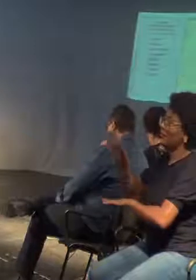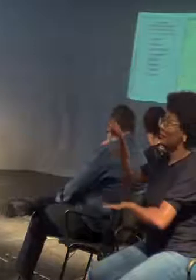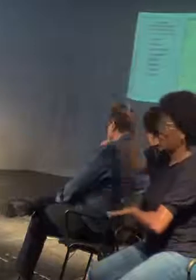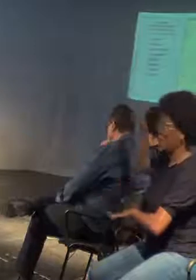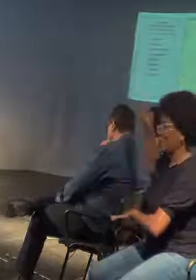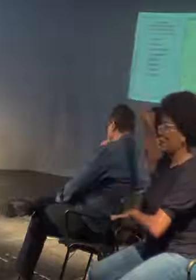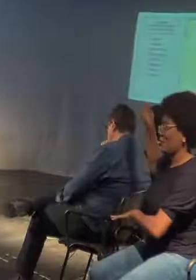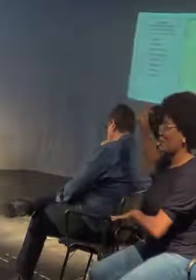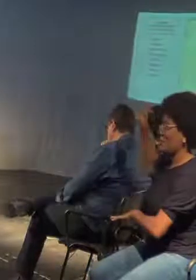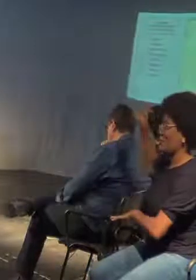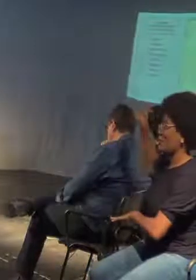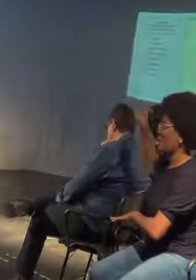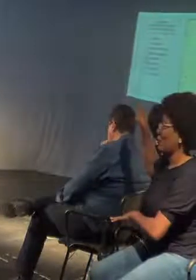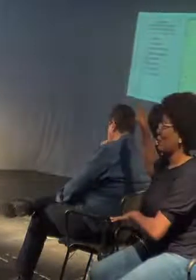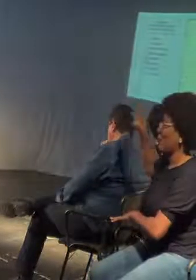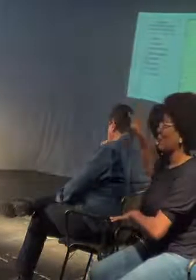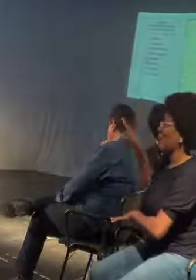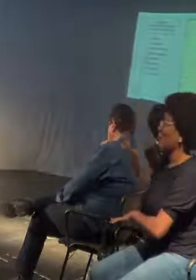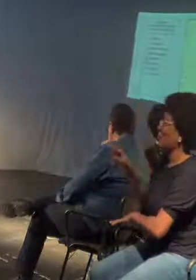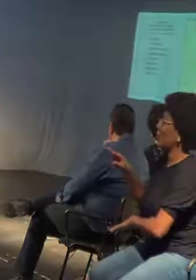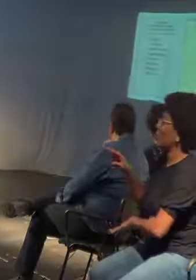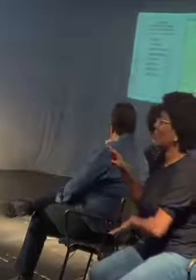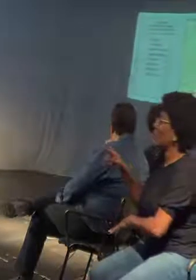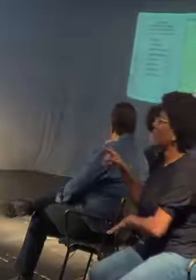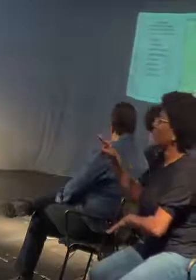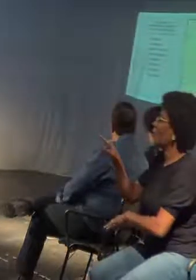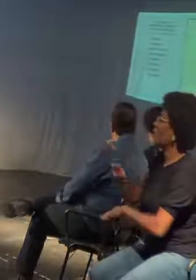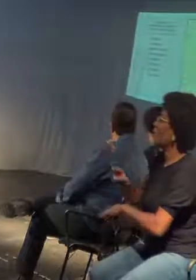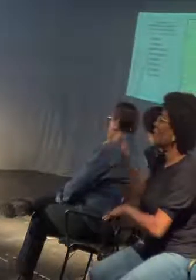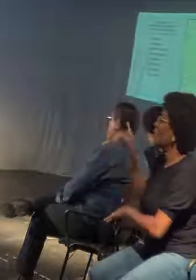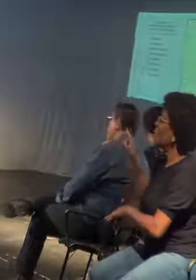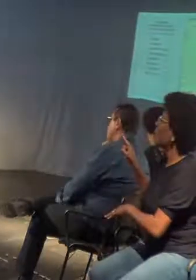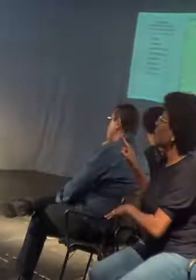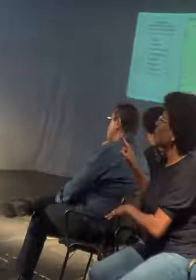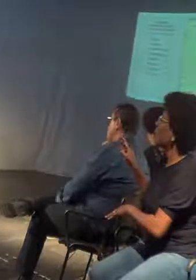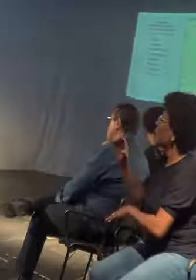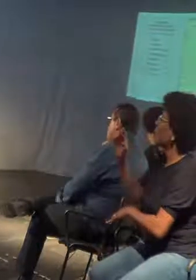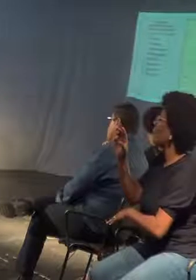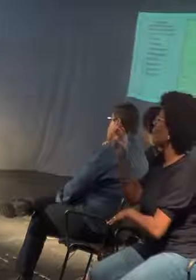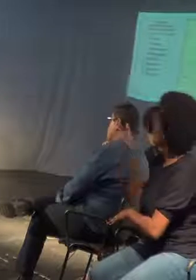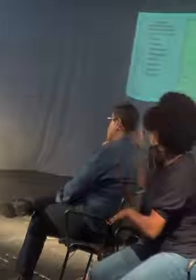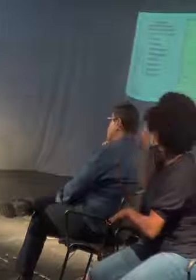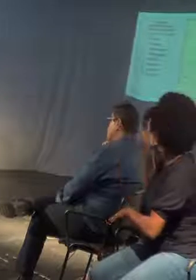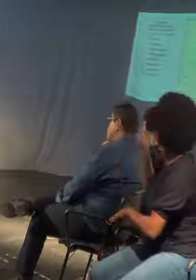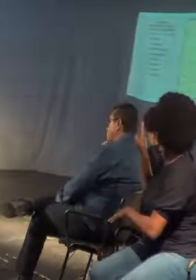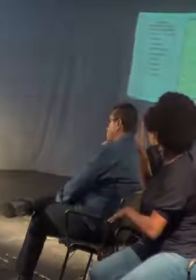E estudavam a crescer a esse grupo mais 3 municípios.